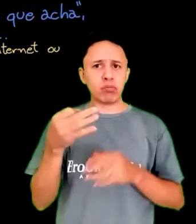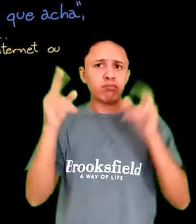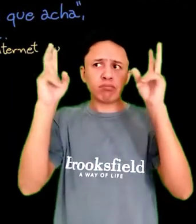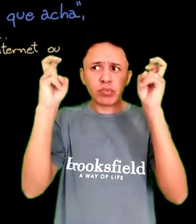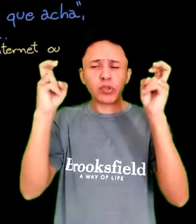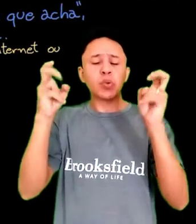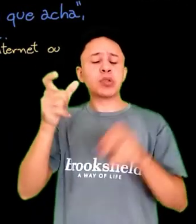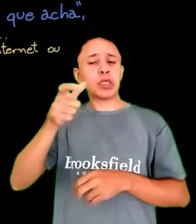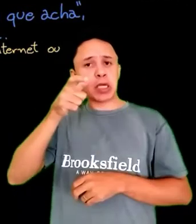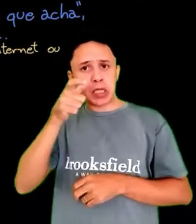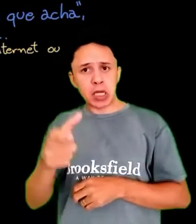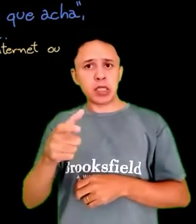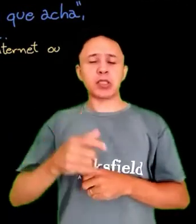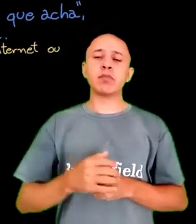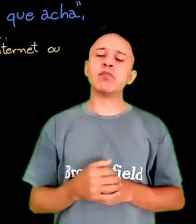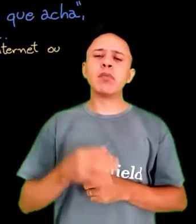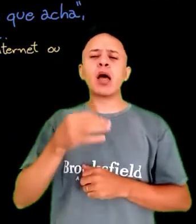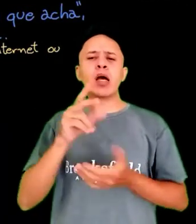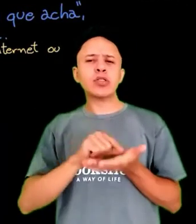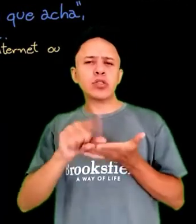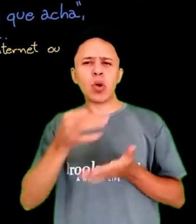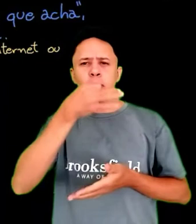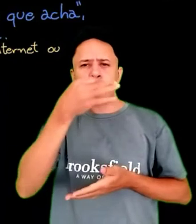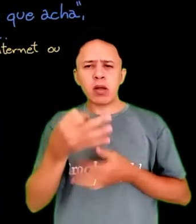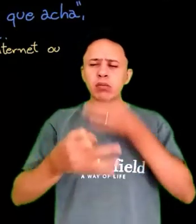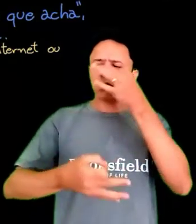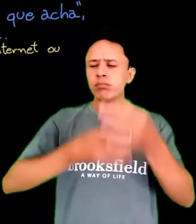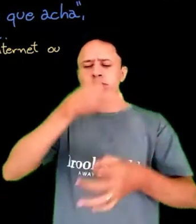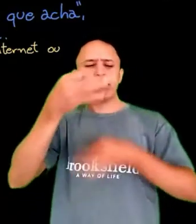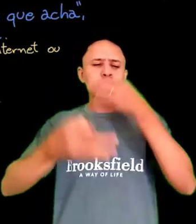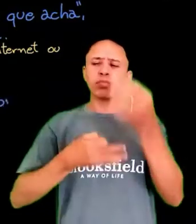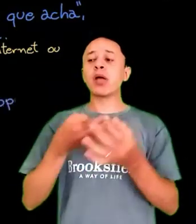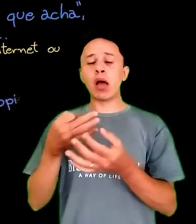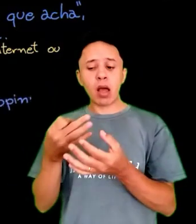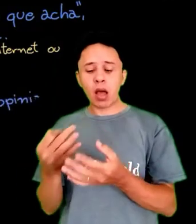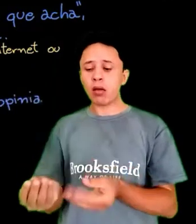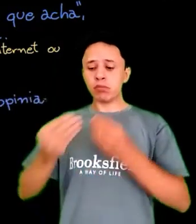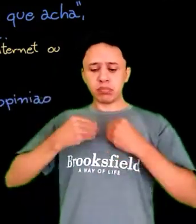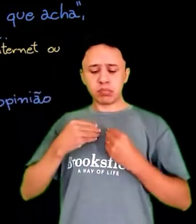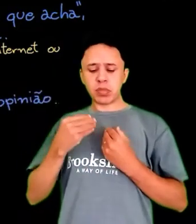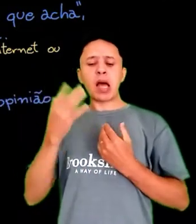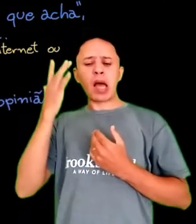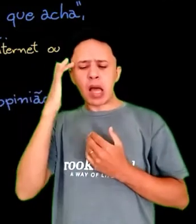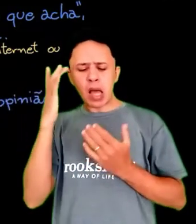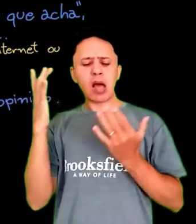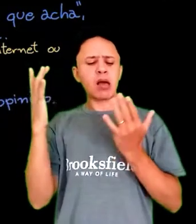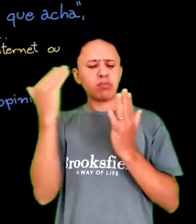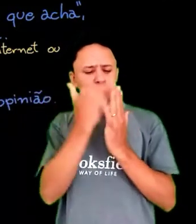sobre assuntos que nos interessam. Para um artigo de opinião, os argumentos para dar base à nossa opinião